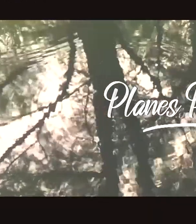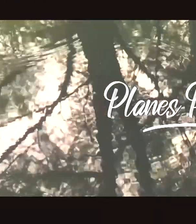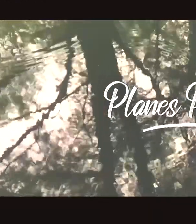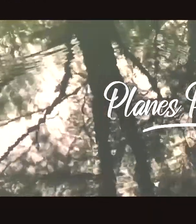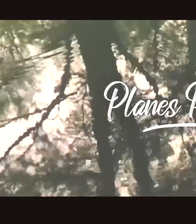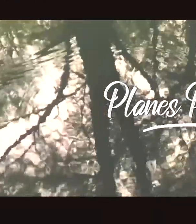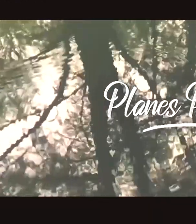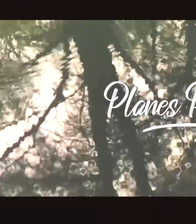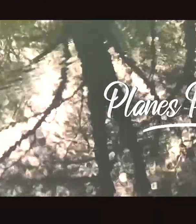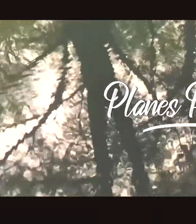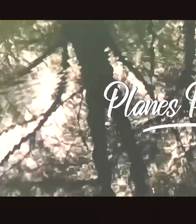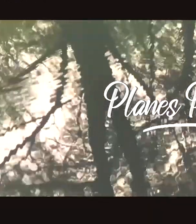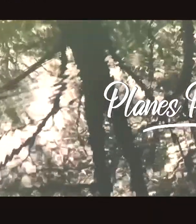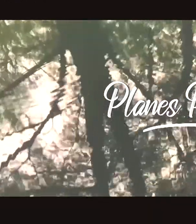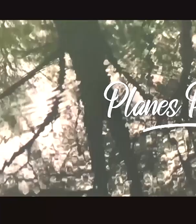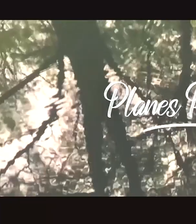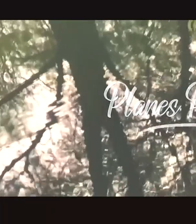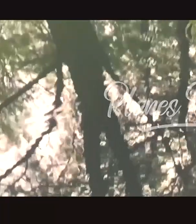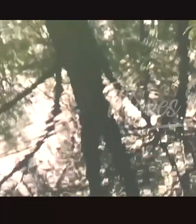Gracias.